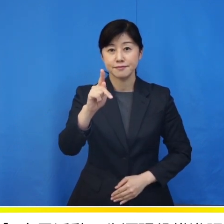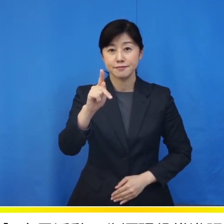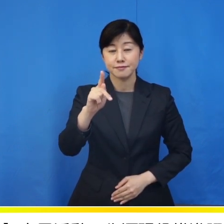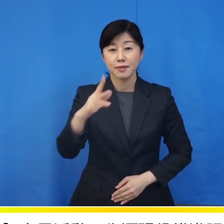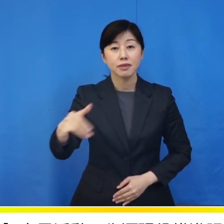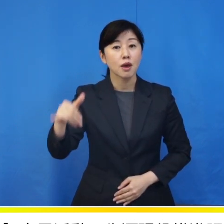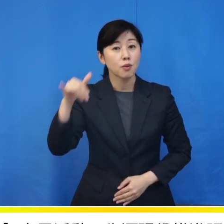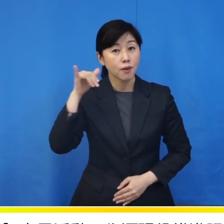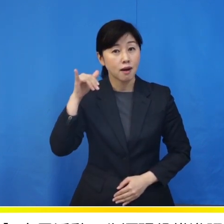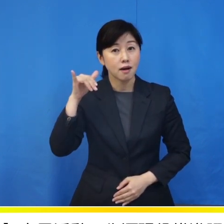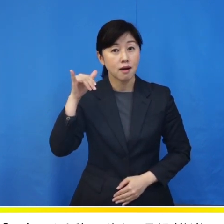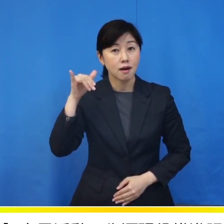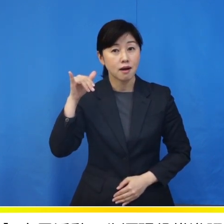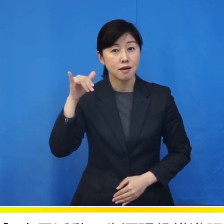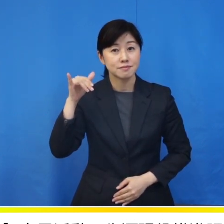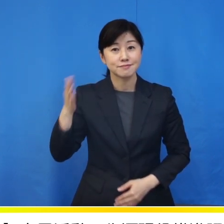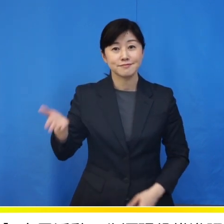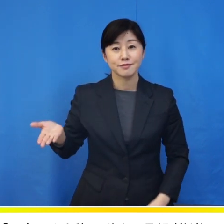電話